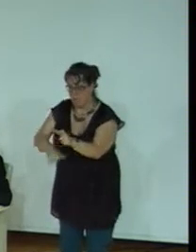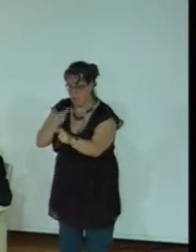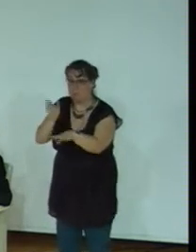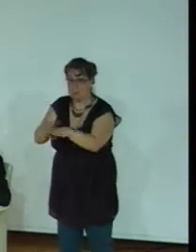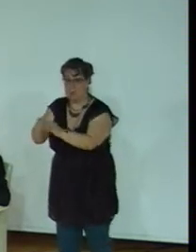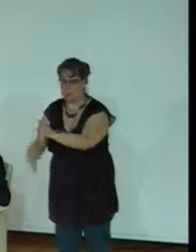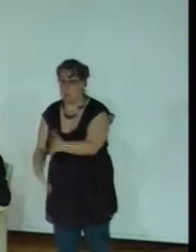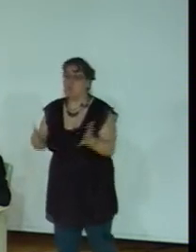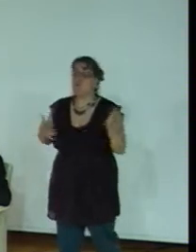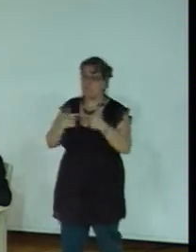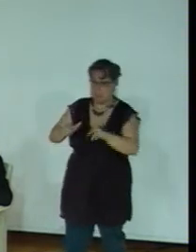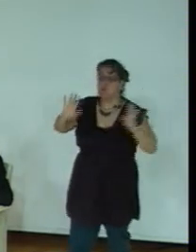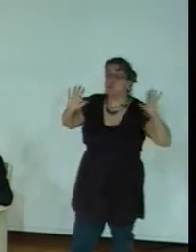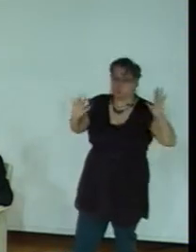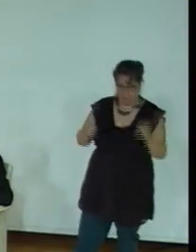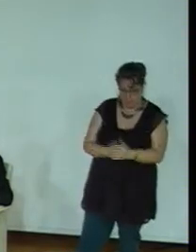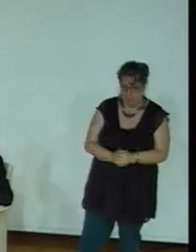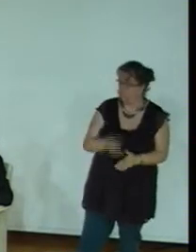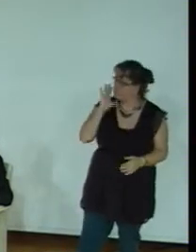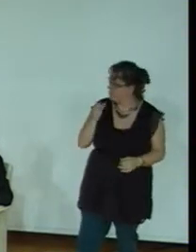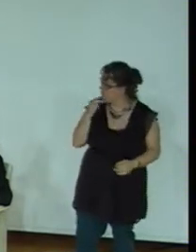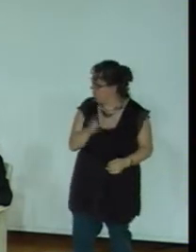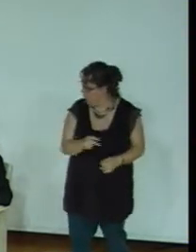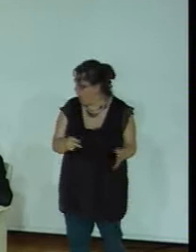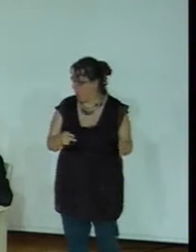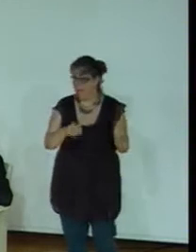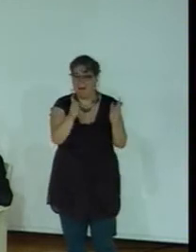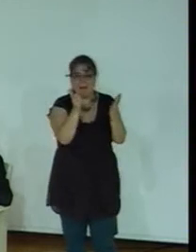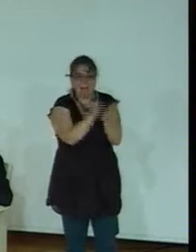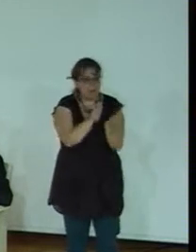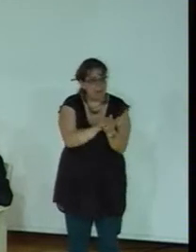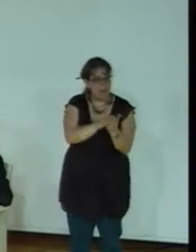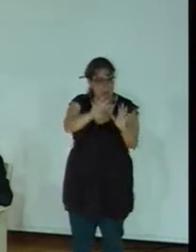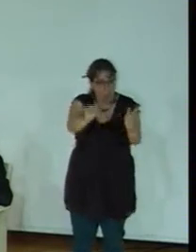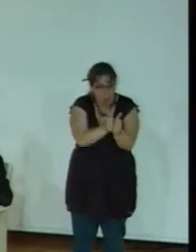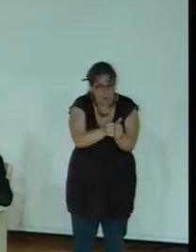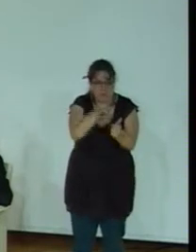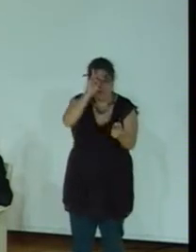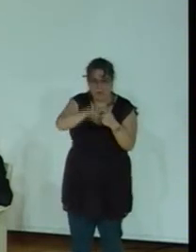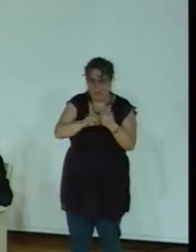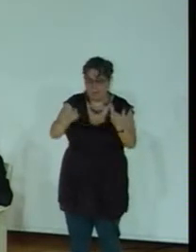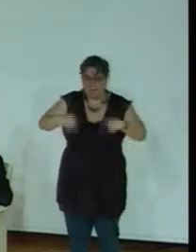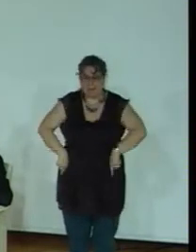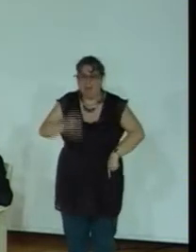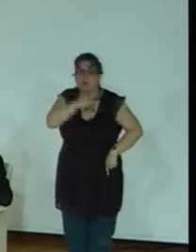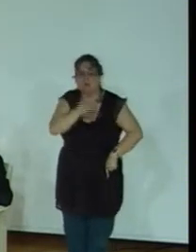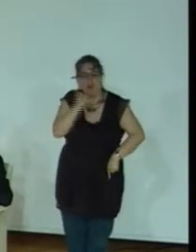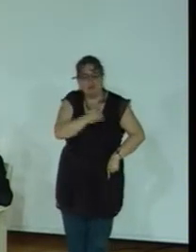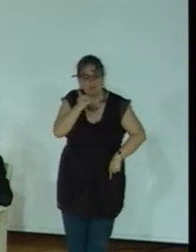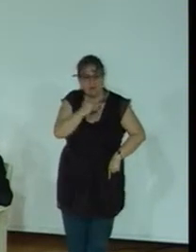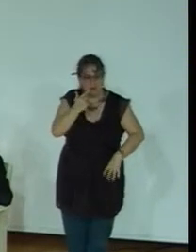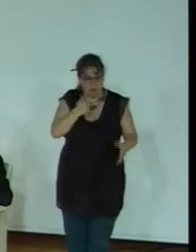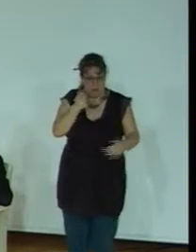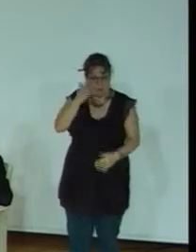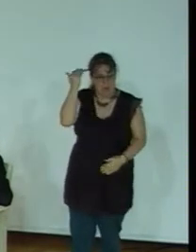allons beaucoup parler de l'article 11 de l'état d'urgence, de la loi d'état d'urgence, excusez-moi, sur les perquisitions,